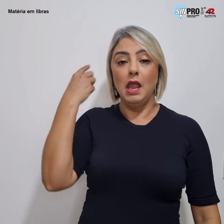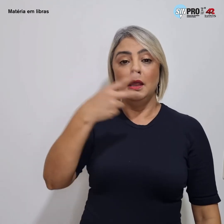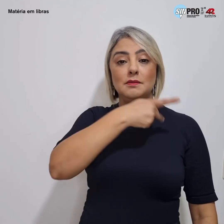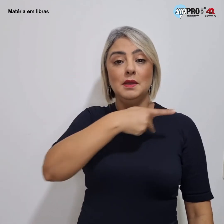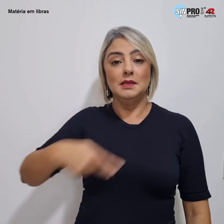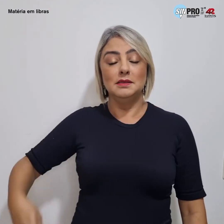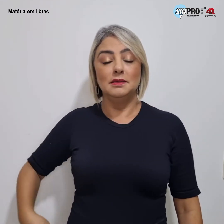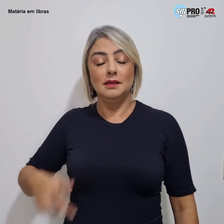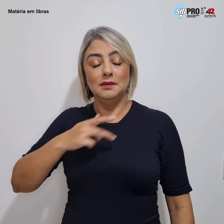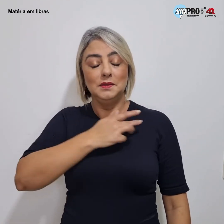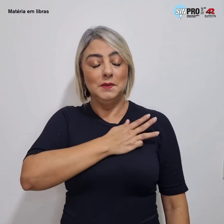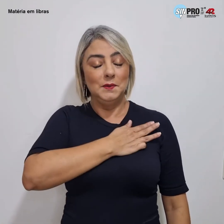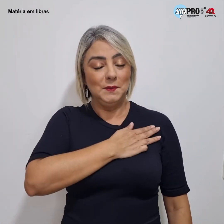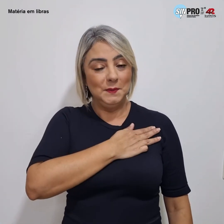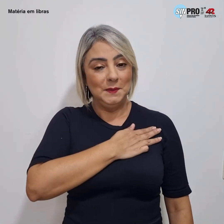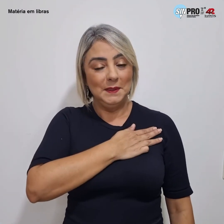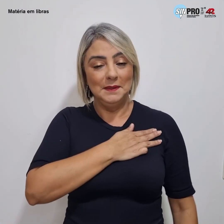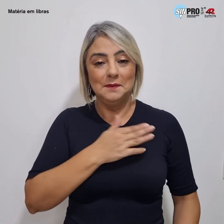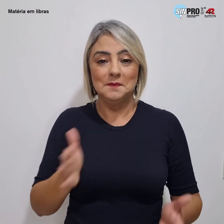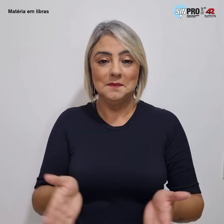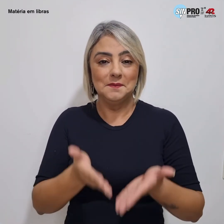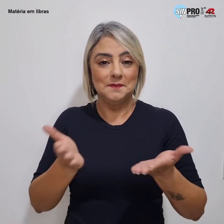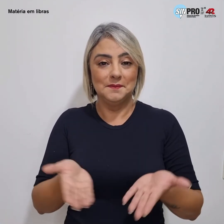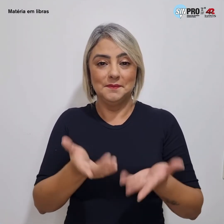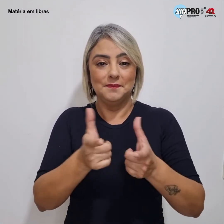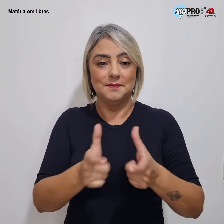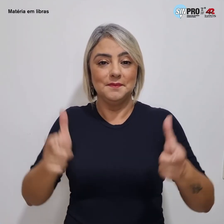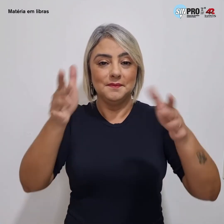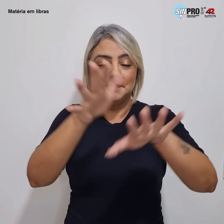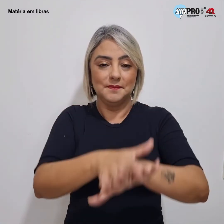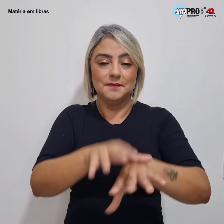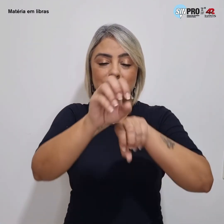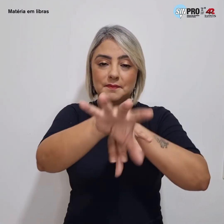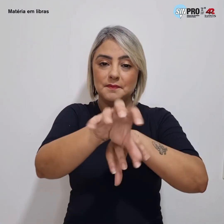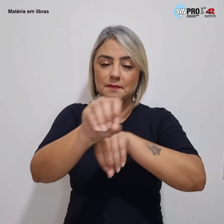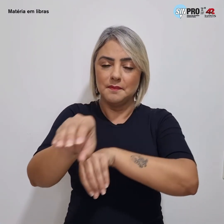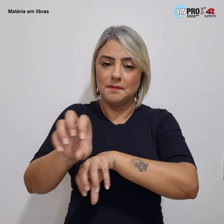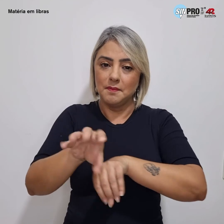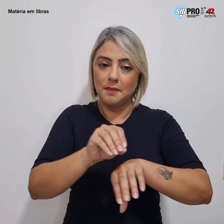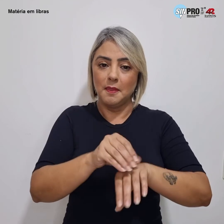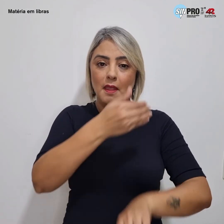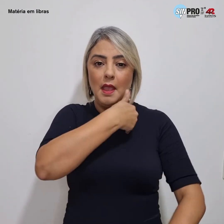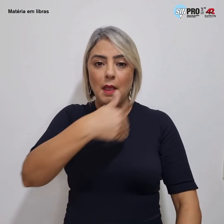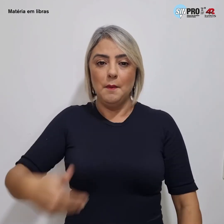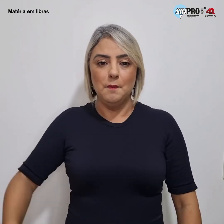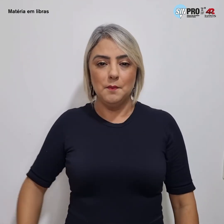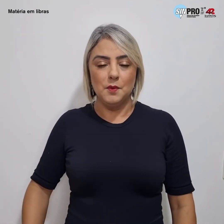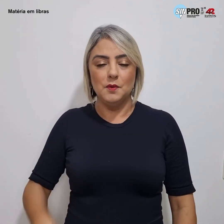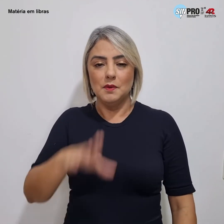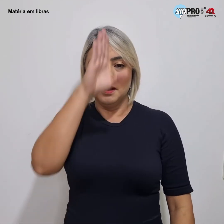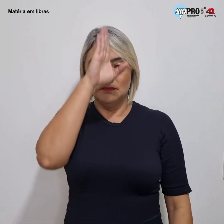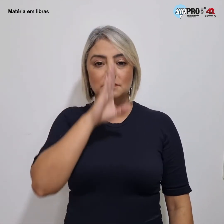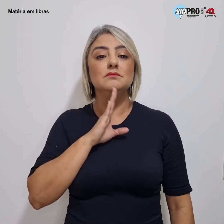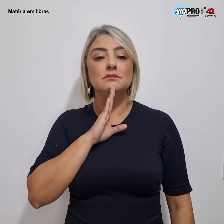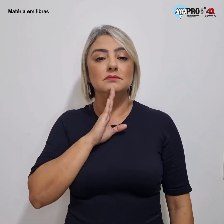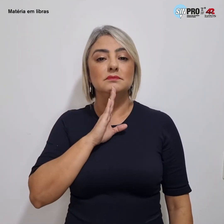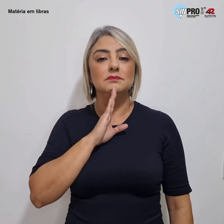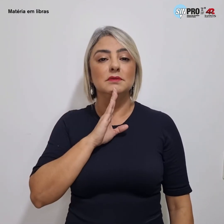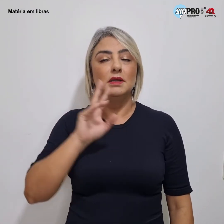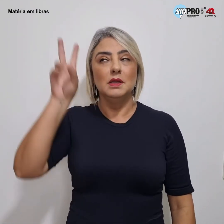ex-presidente Lula, que promoveu a maior inclusão educacional, com educação pública e gratuita